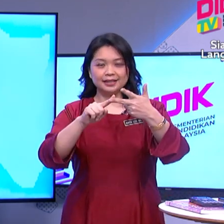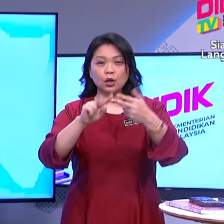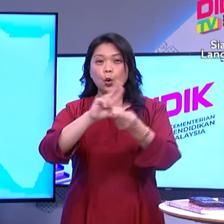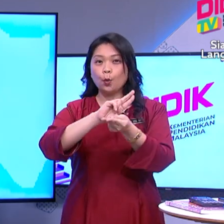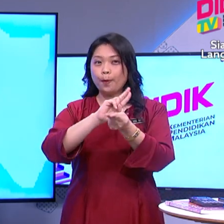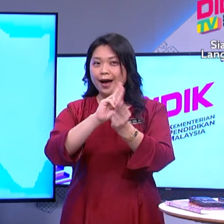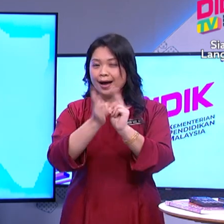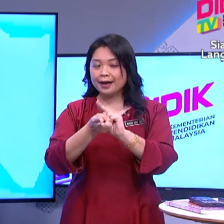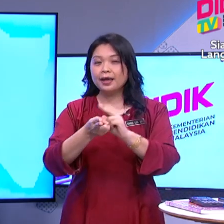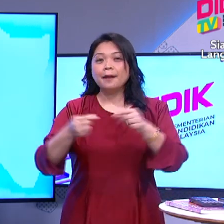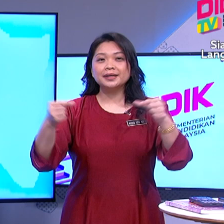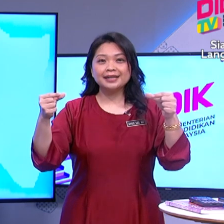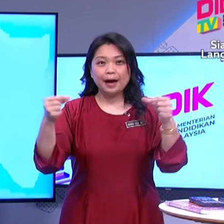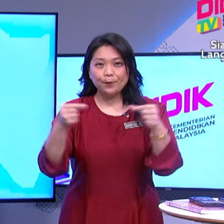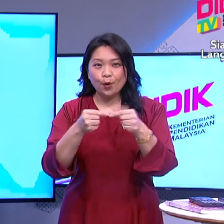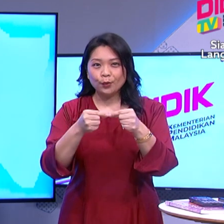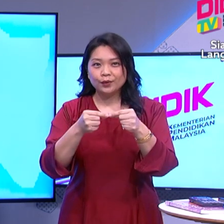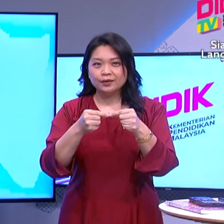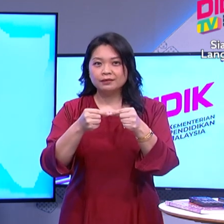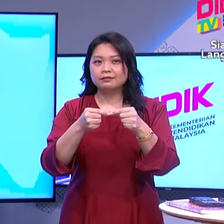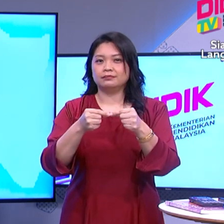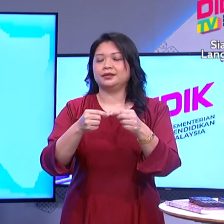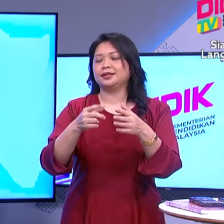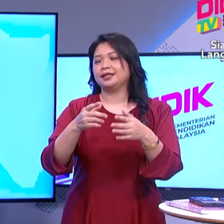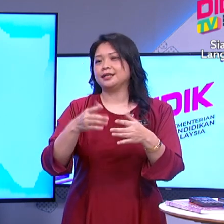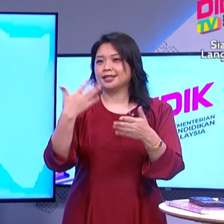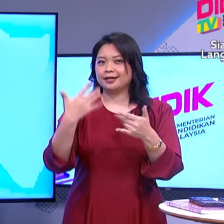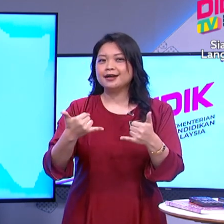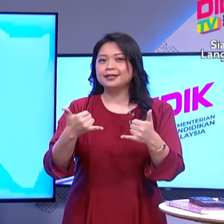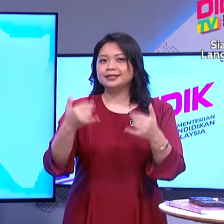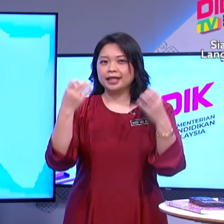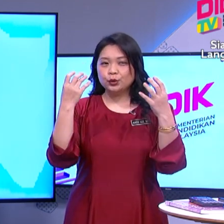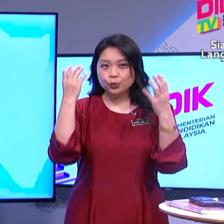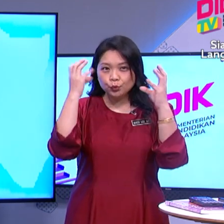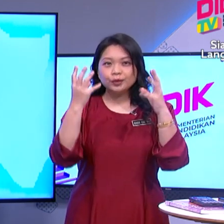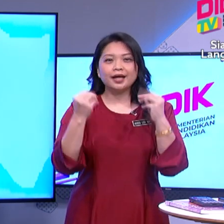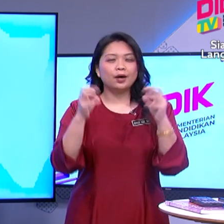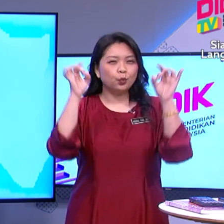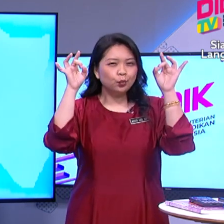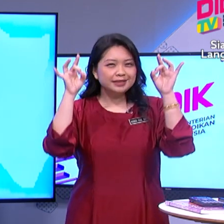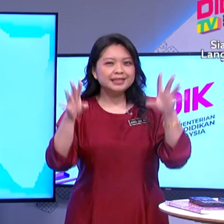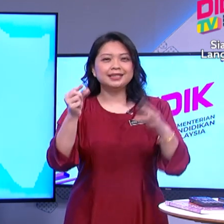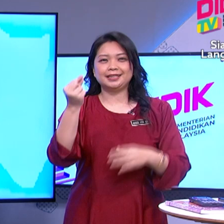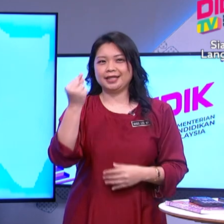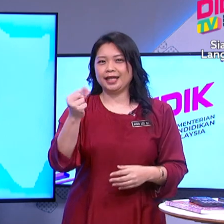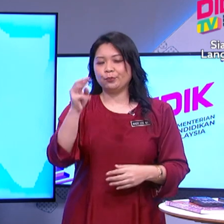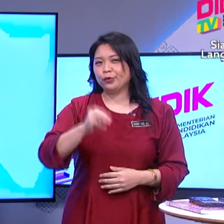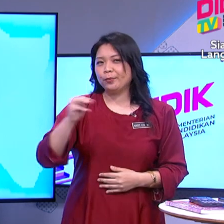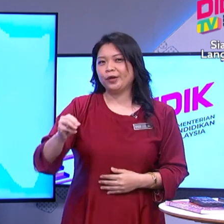3 upahan begabung oke sekarang cek Una Uci psychic Muri